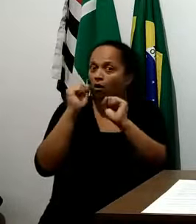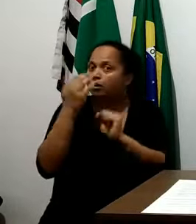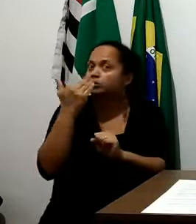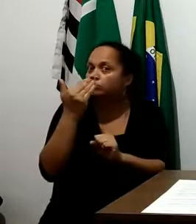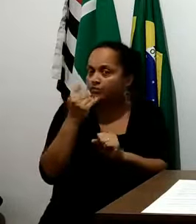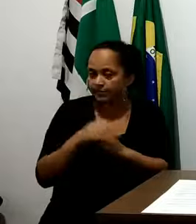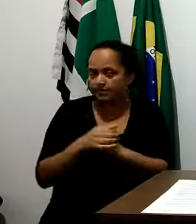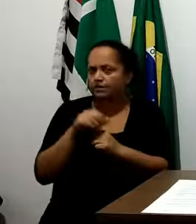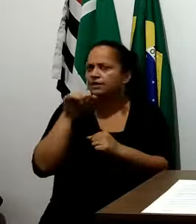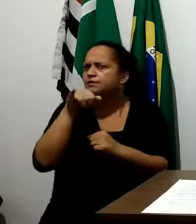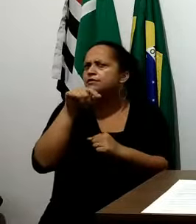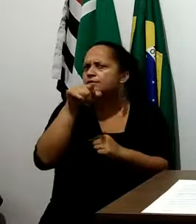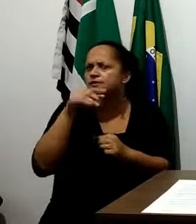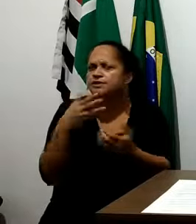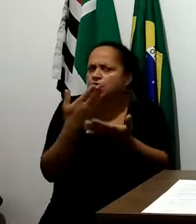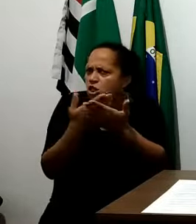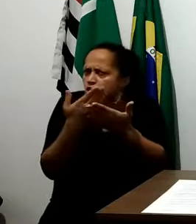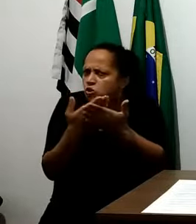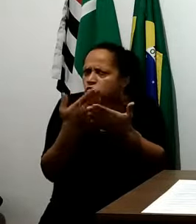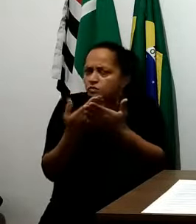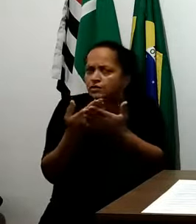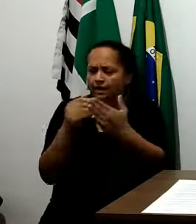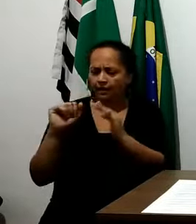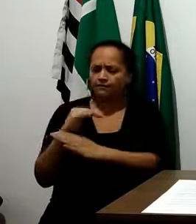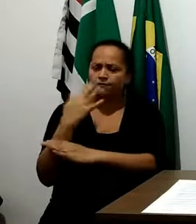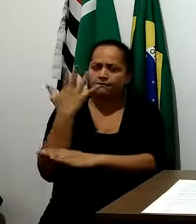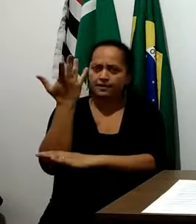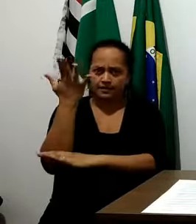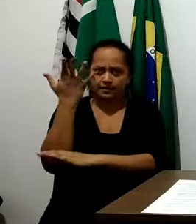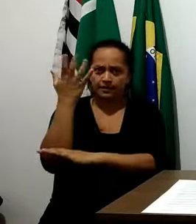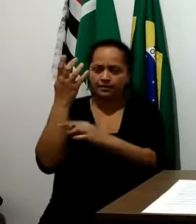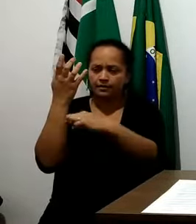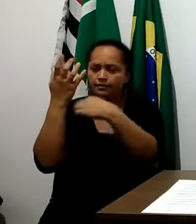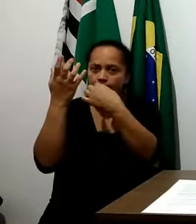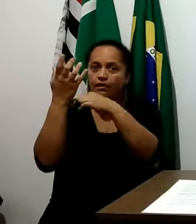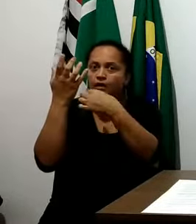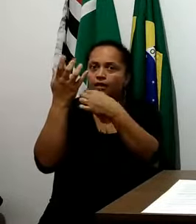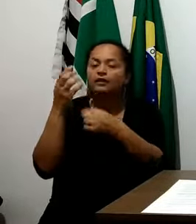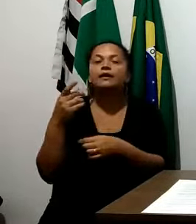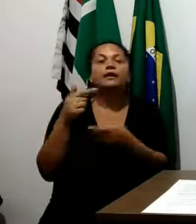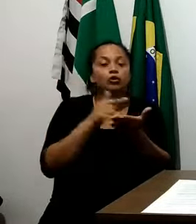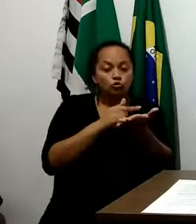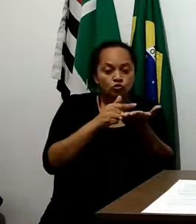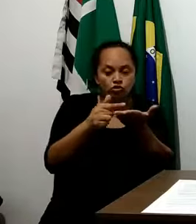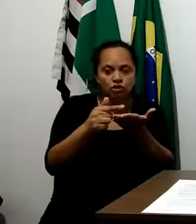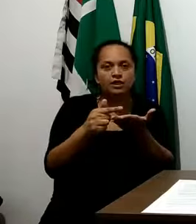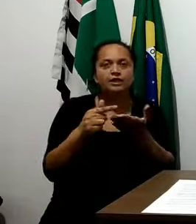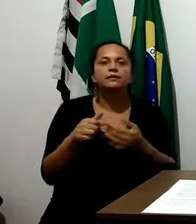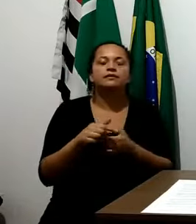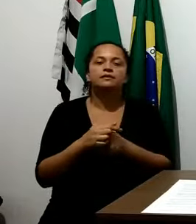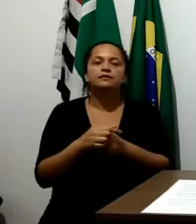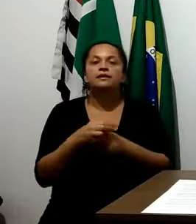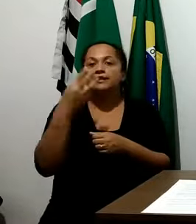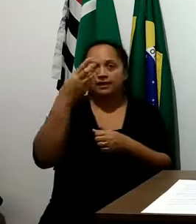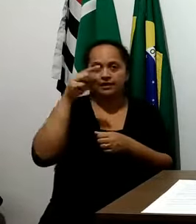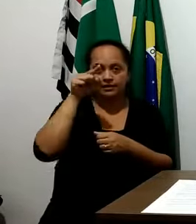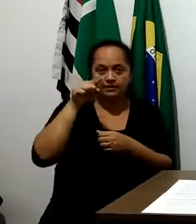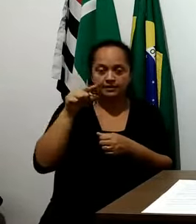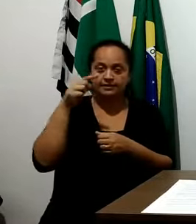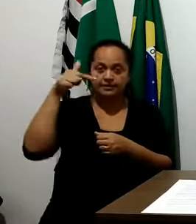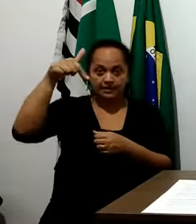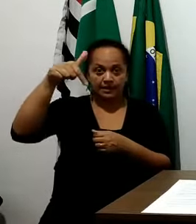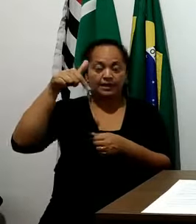capítulo 3, versículo 7, ela é mencionada. Ela é mencionada e ela é utilizada por Adão e por